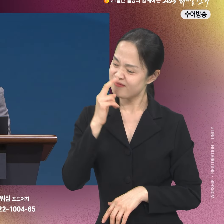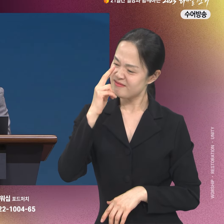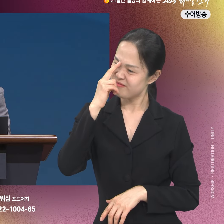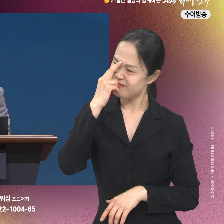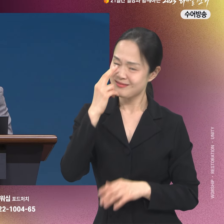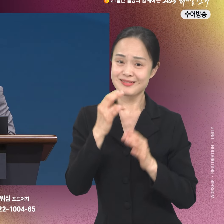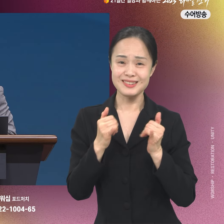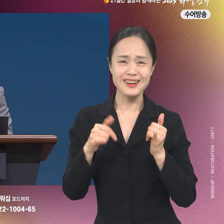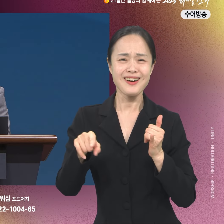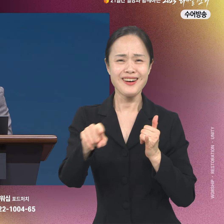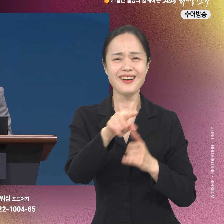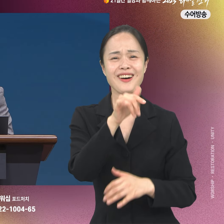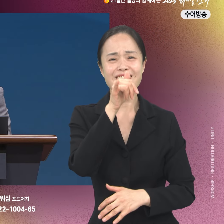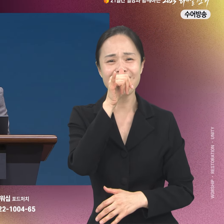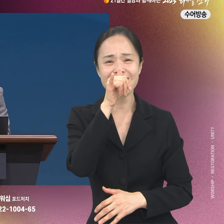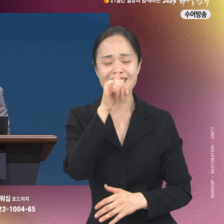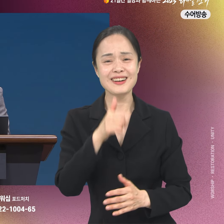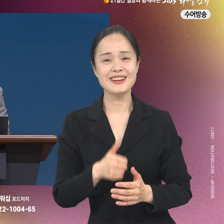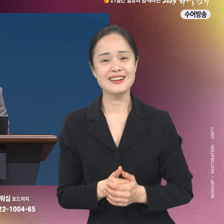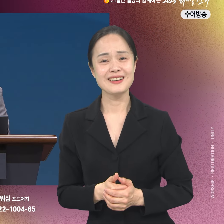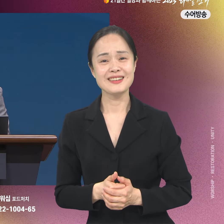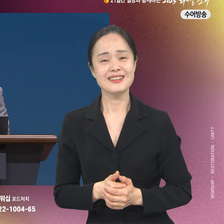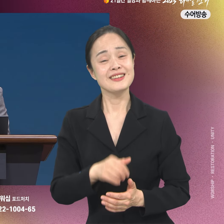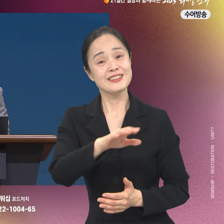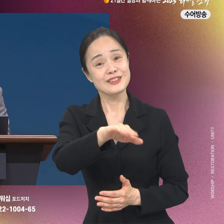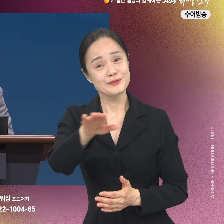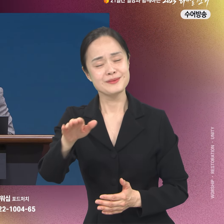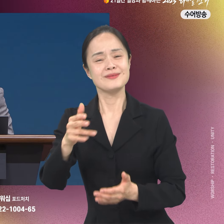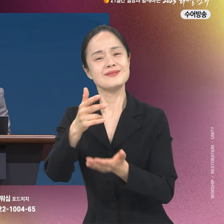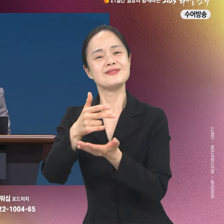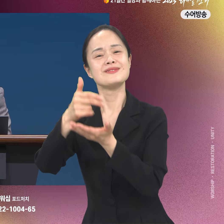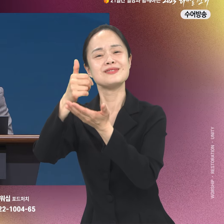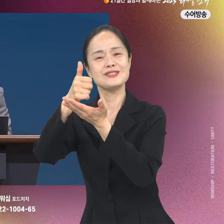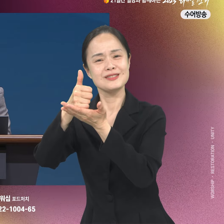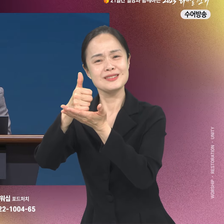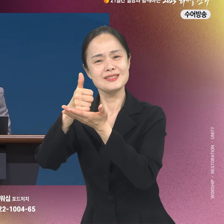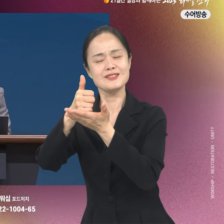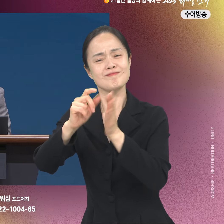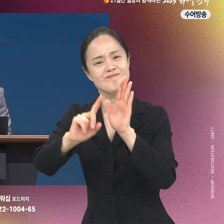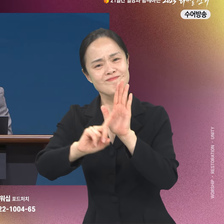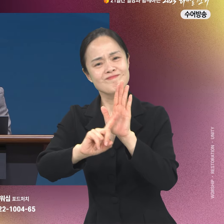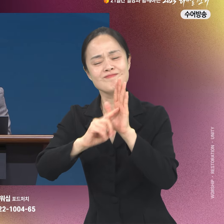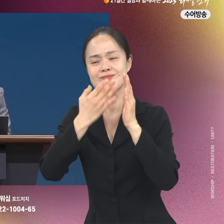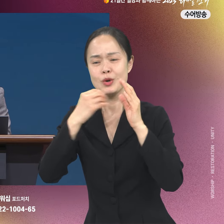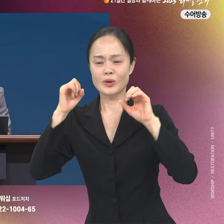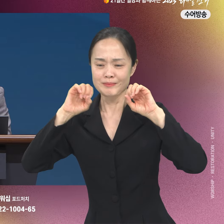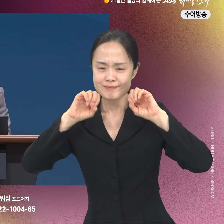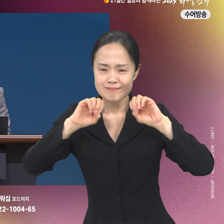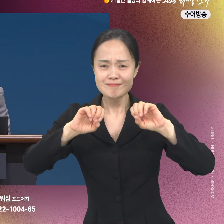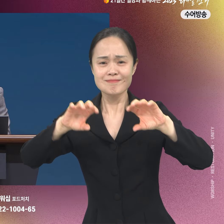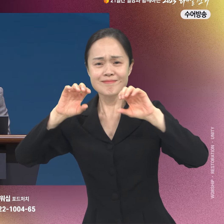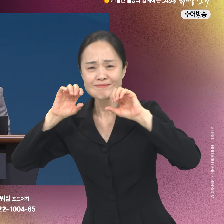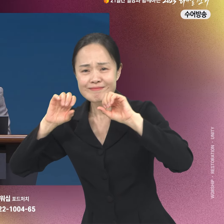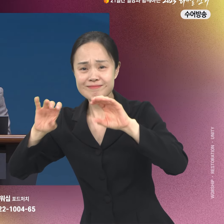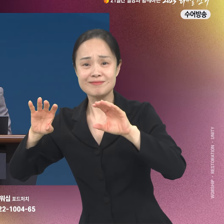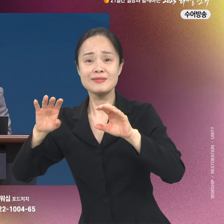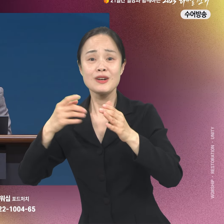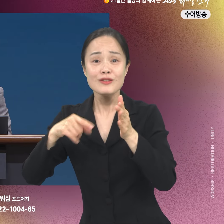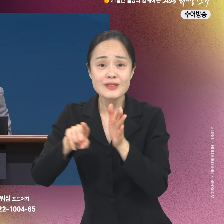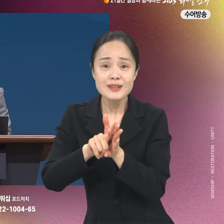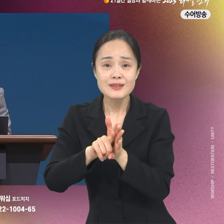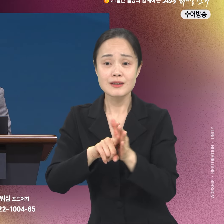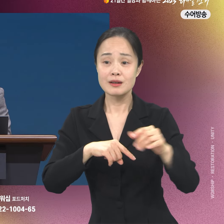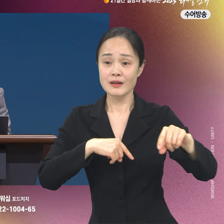세상에 주님을 알려야 되는 것에 제가 자리를 가려야 될 곳이 있나? 그 생각을 했습니다. 저는 어디든